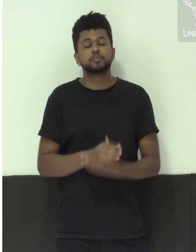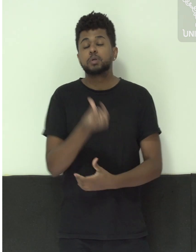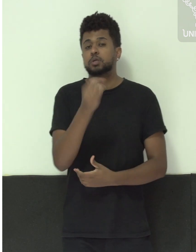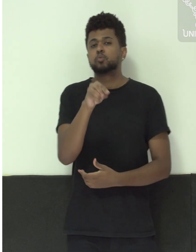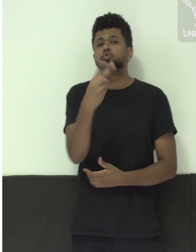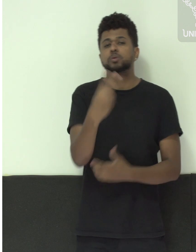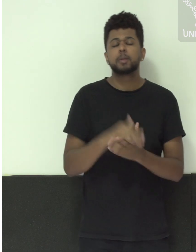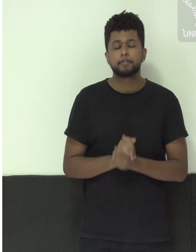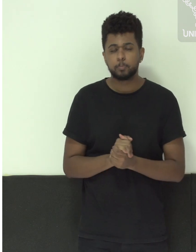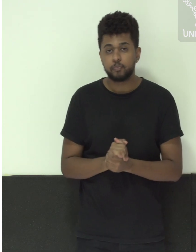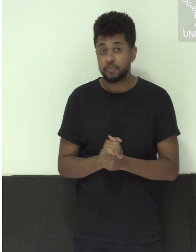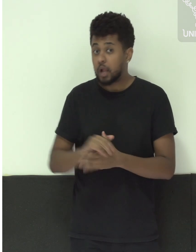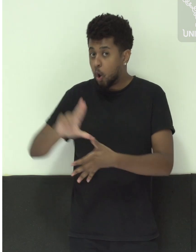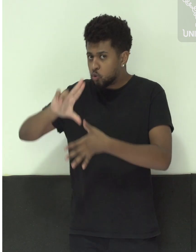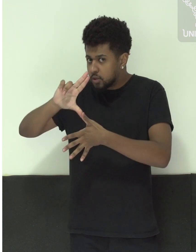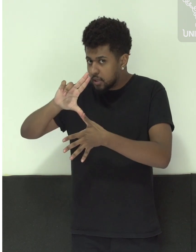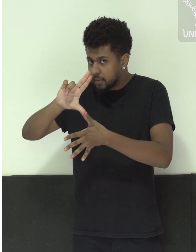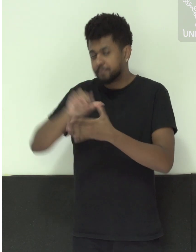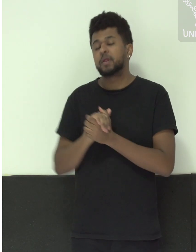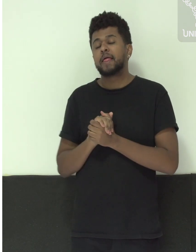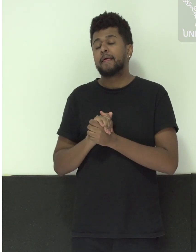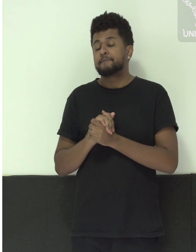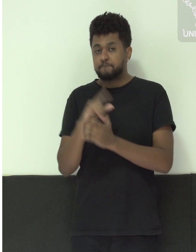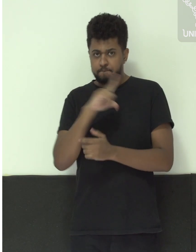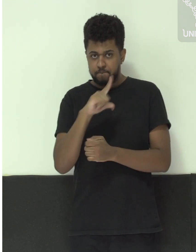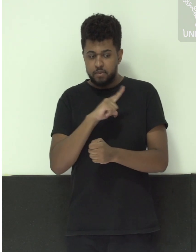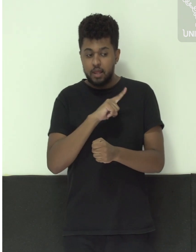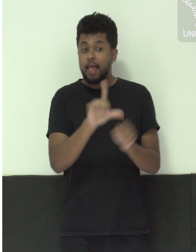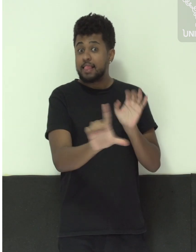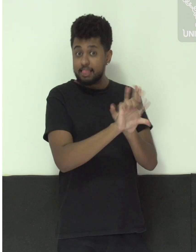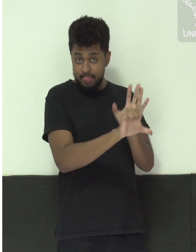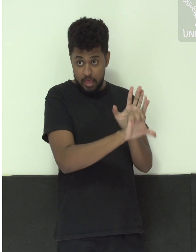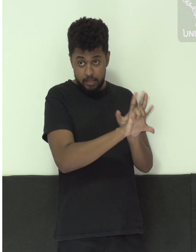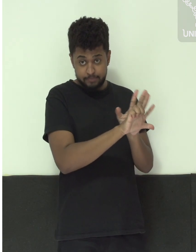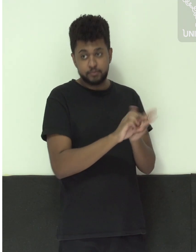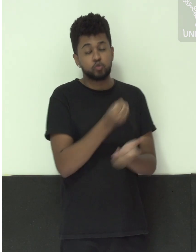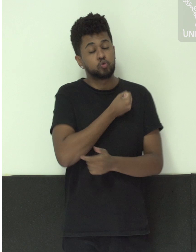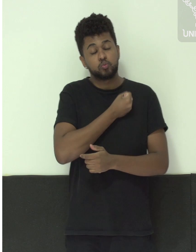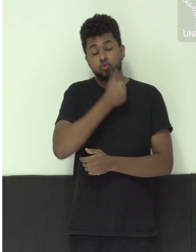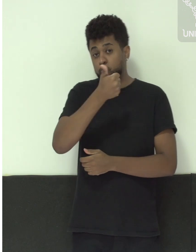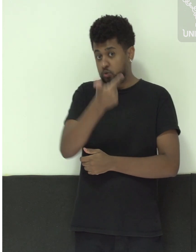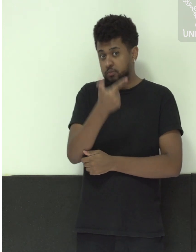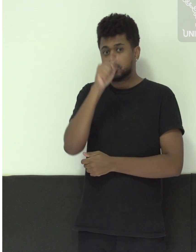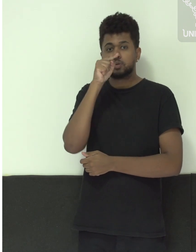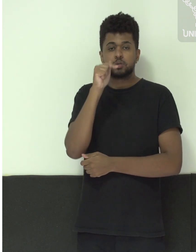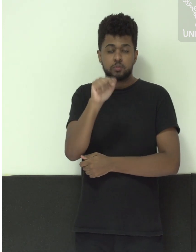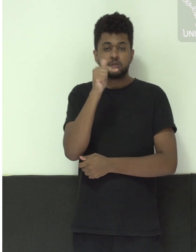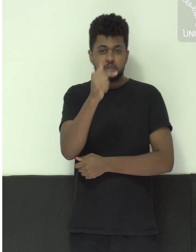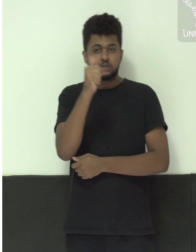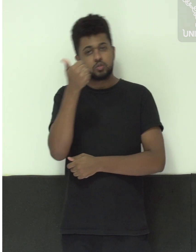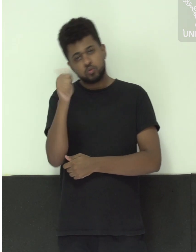6.2 A UNILA reserva, conforme previsto em lei, número